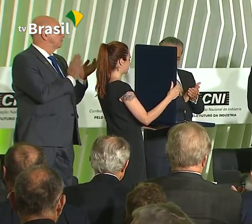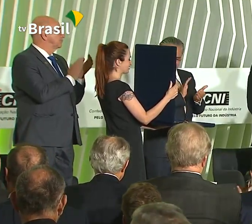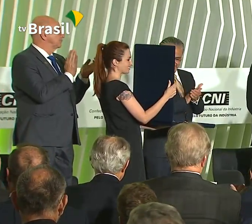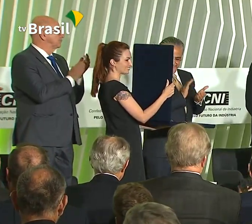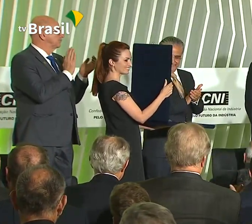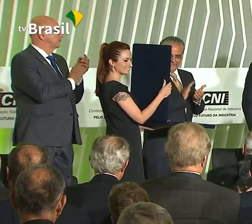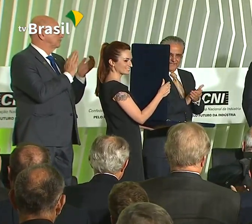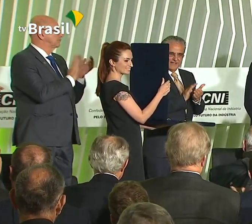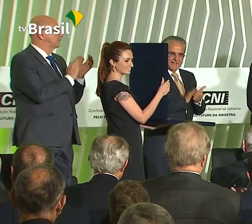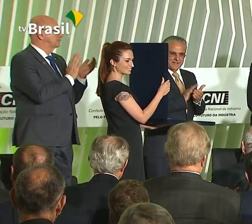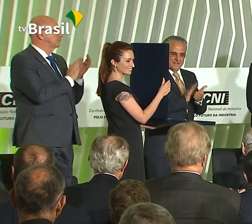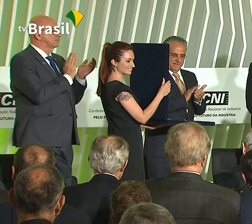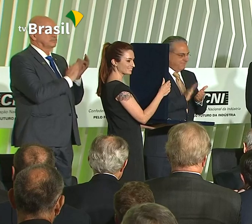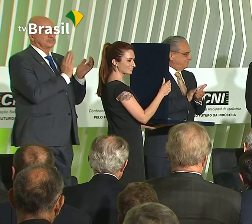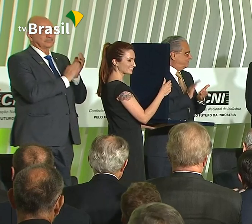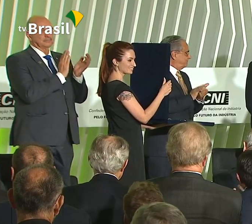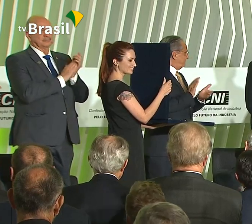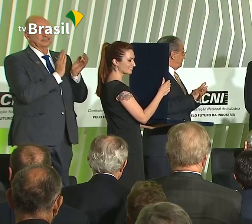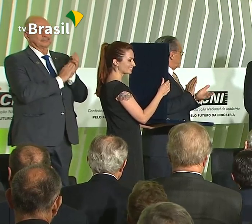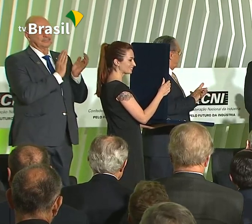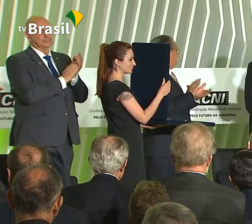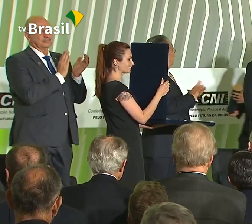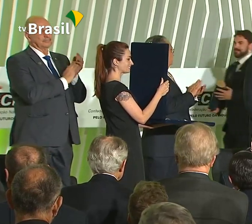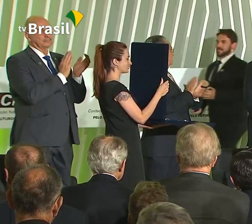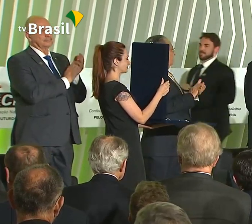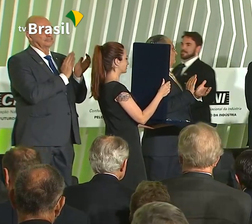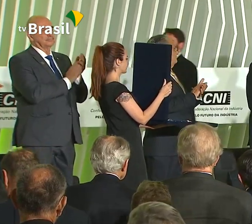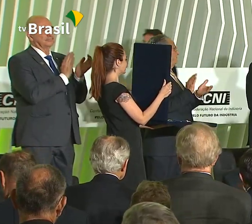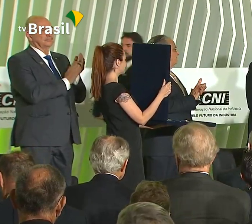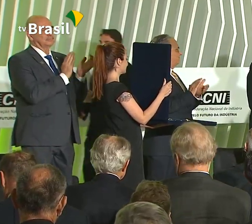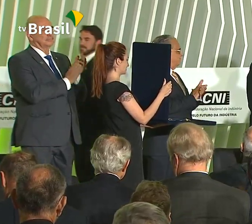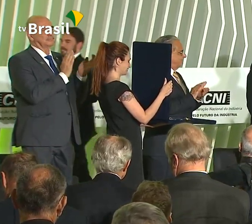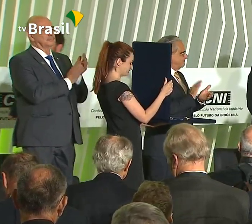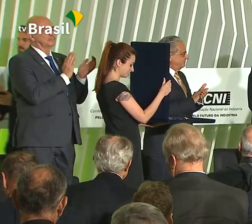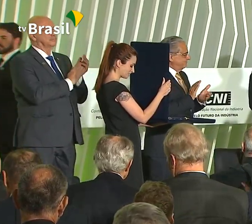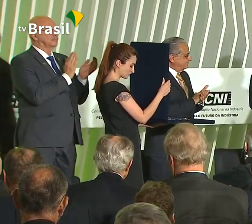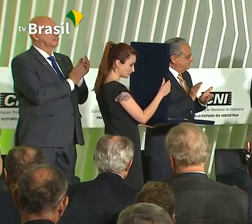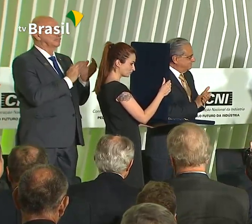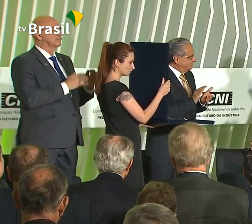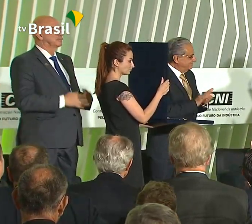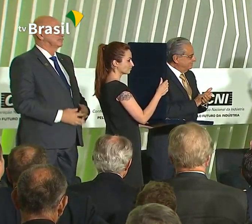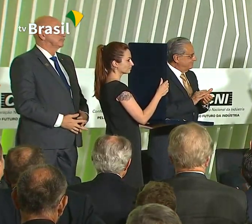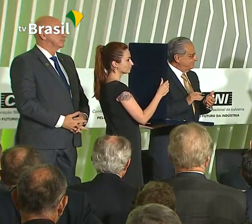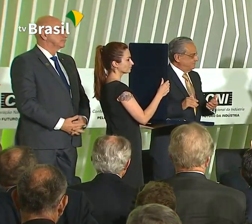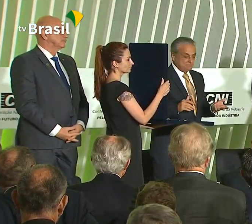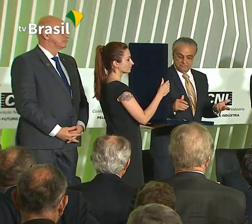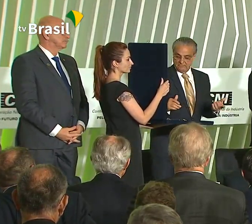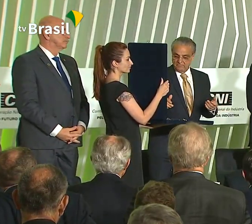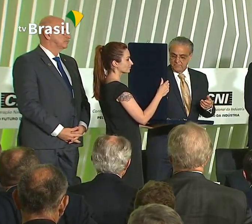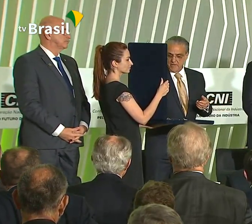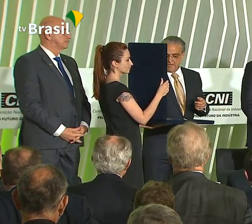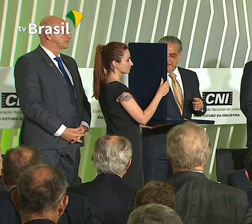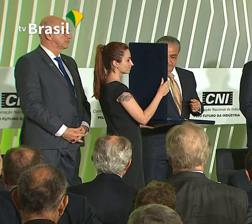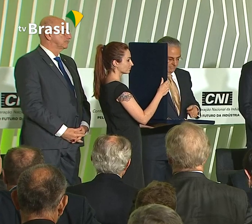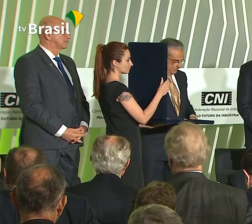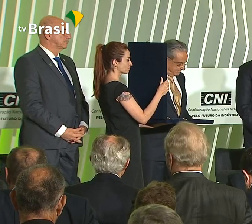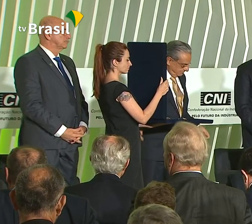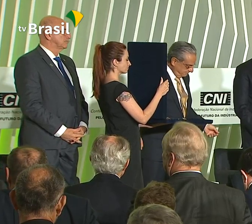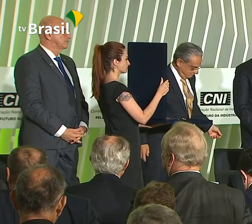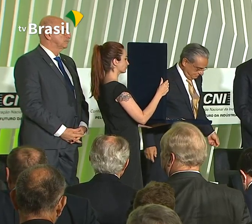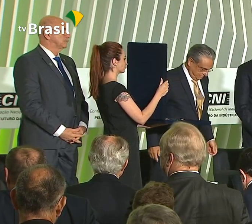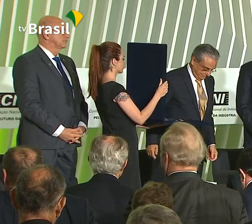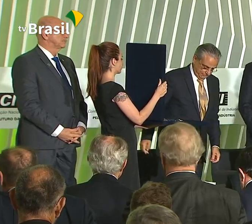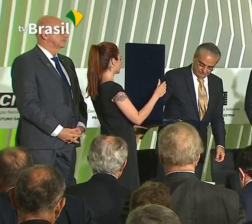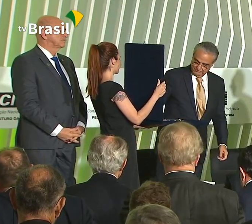para fazer a entrega da condecoração convidamos para que se posicionem na frente do dispositivo principal o